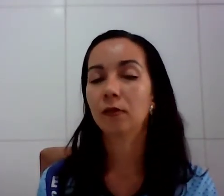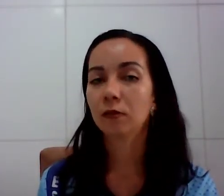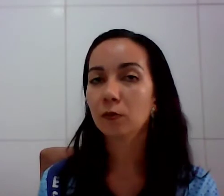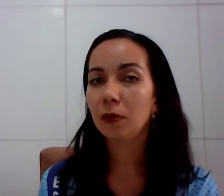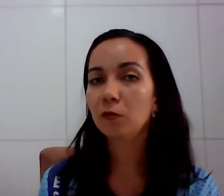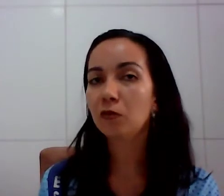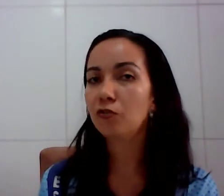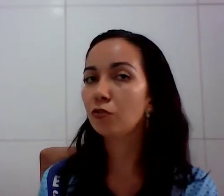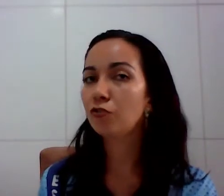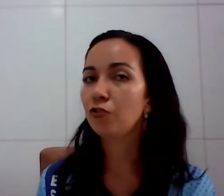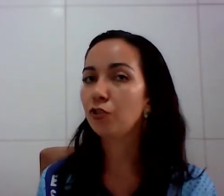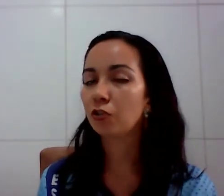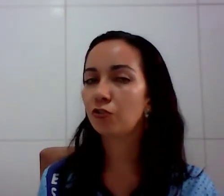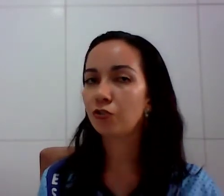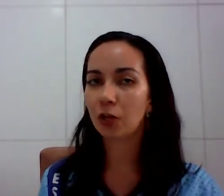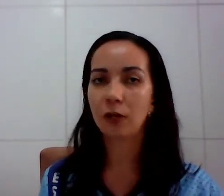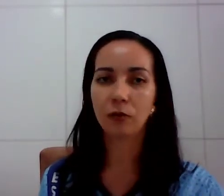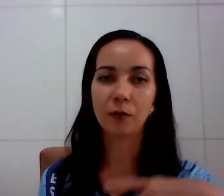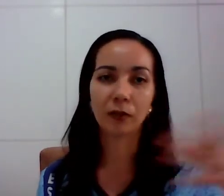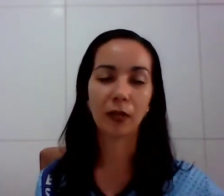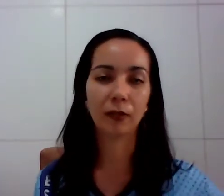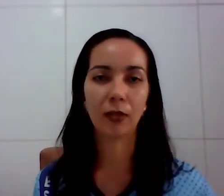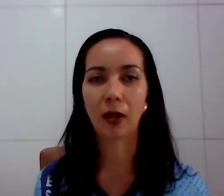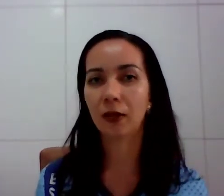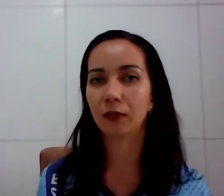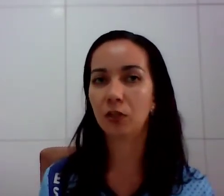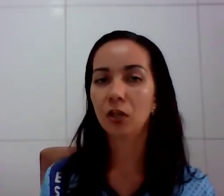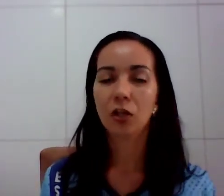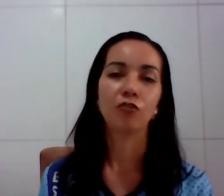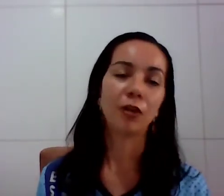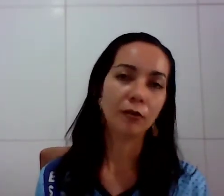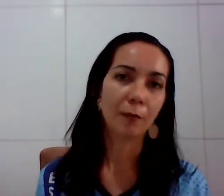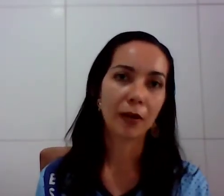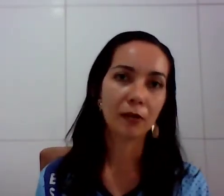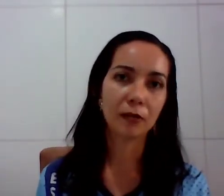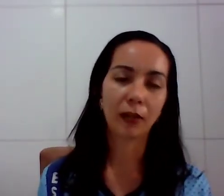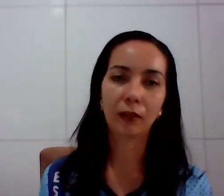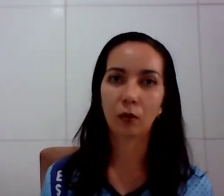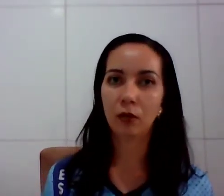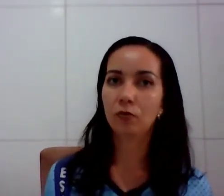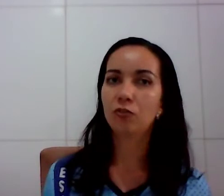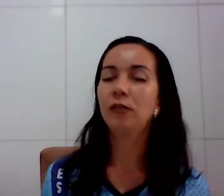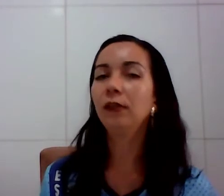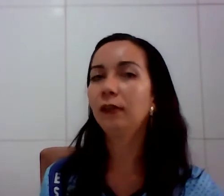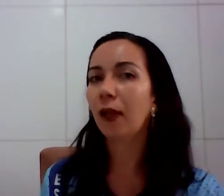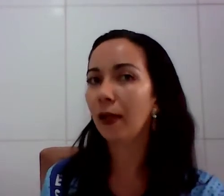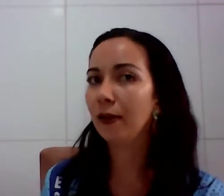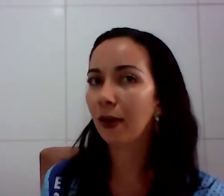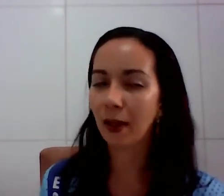as mesmas de hoje em dia, cheio de modernidade, cheio de aparelhos eletrônicos, de